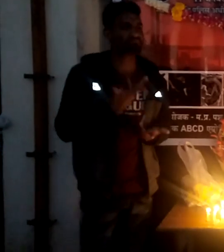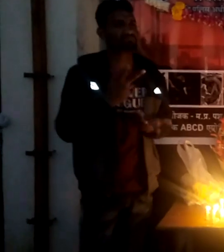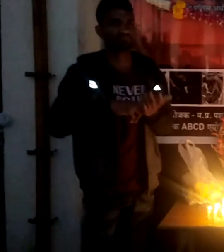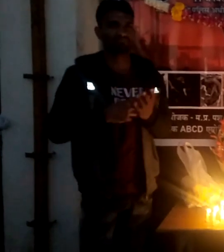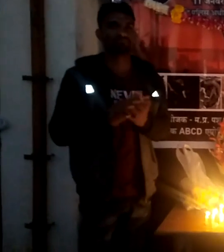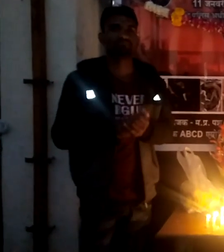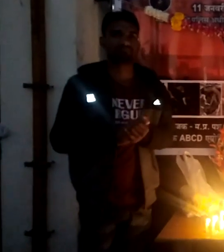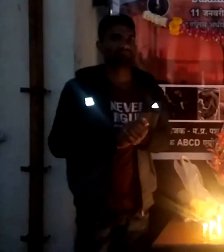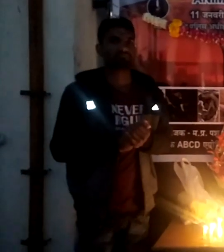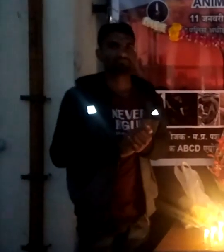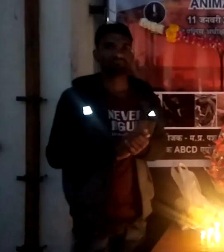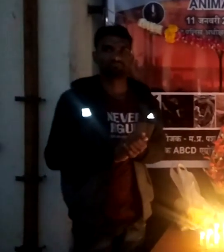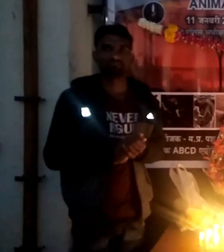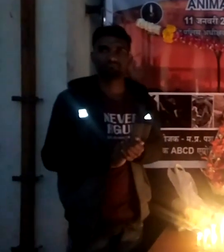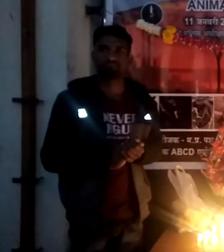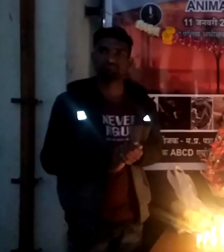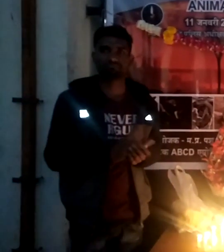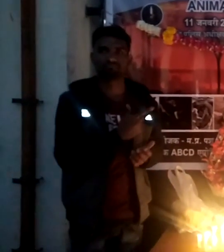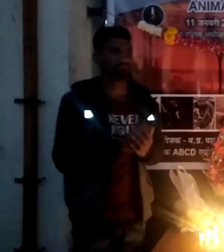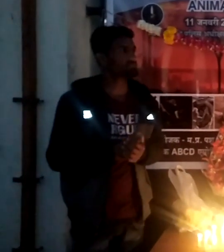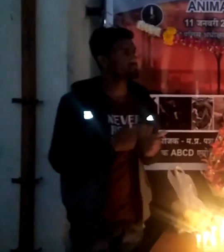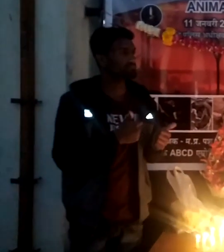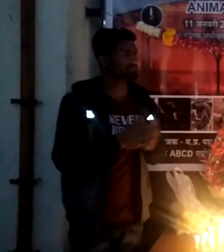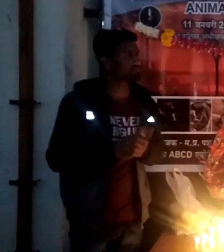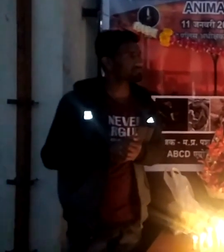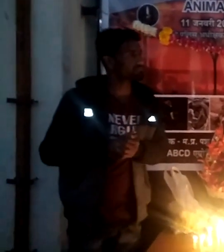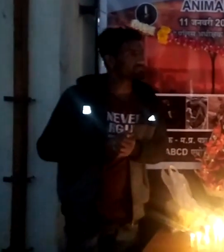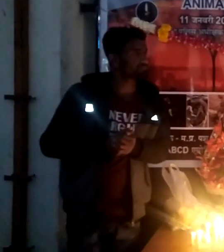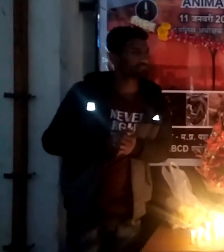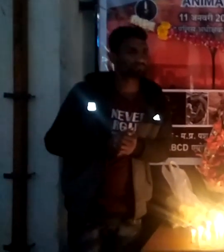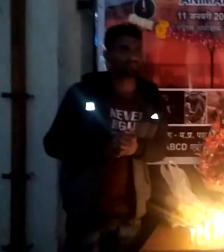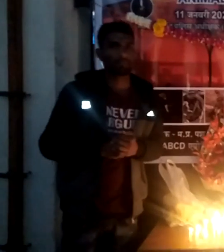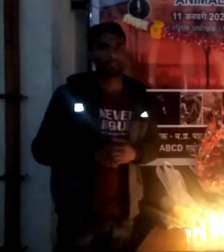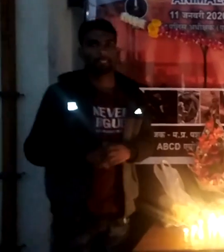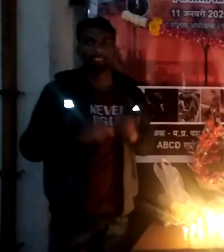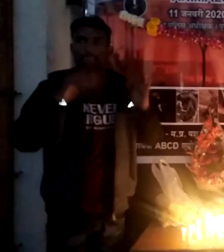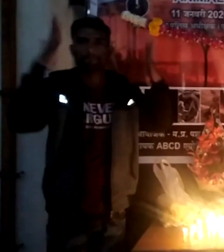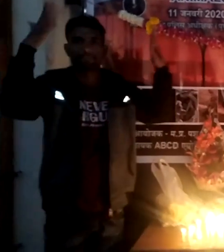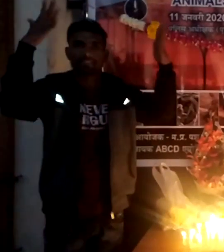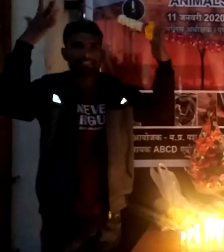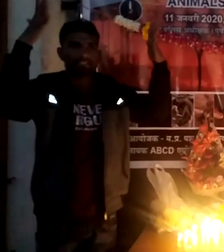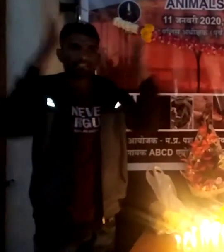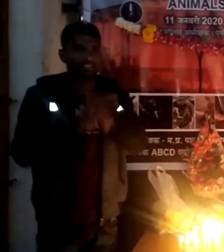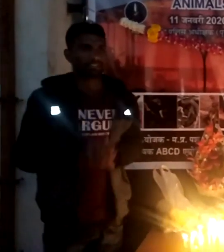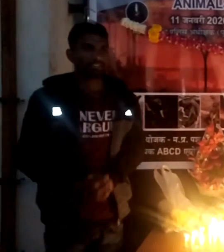बहुत दुख हुआ, सोशल मीडिया पे तो काफ़ी शेयर किया, लेकिन उनके लिए श्रद्धांजलि।